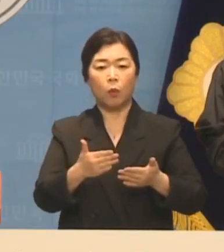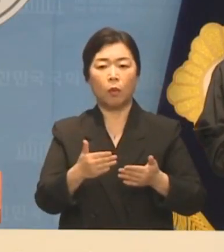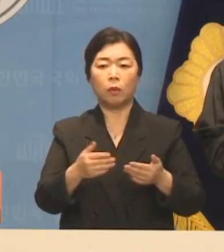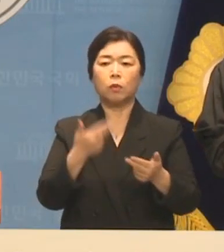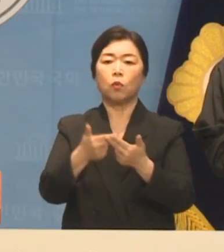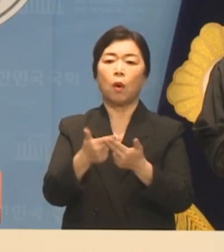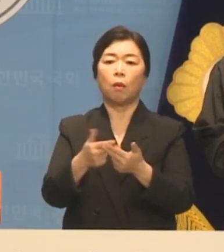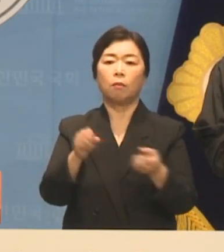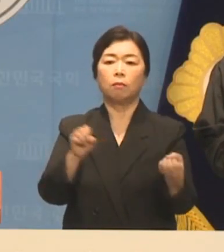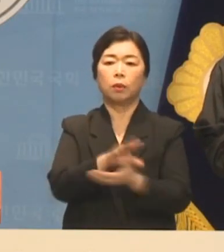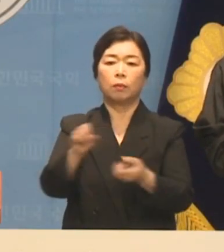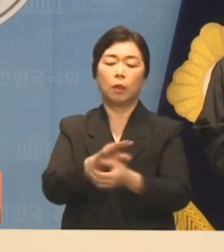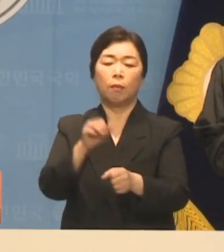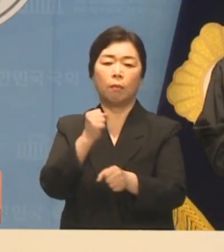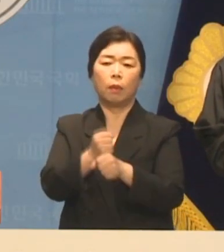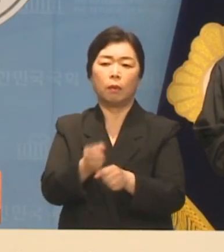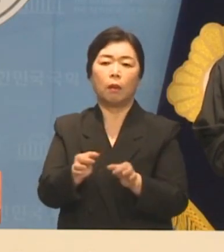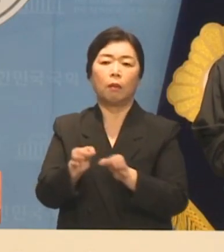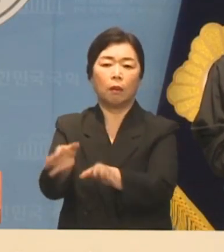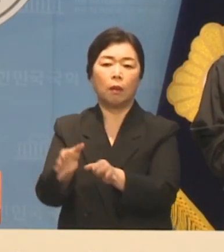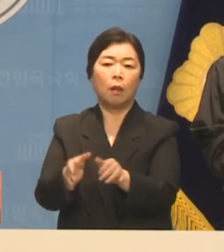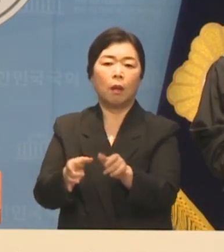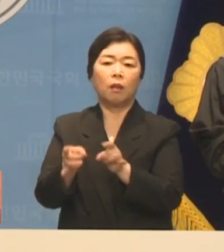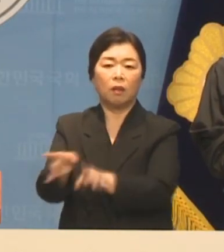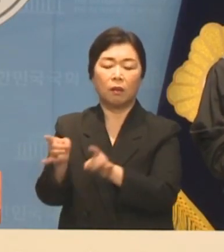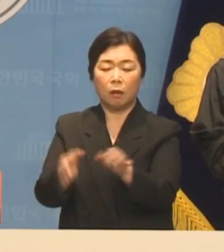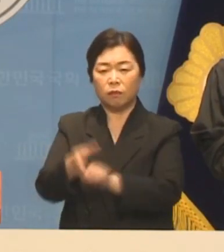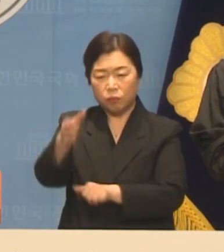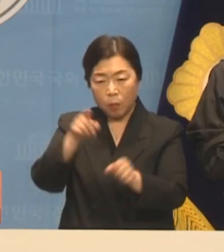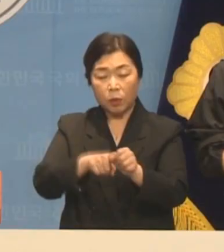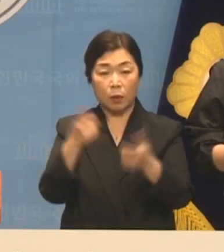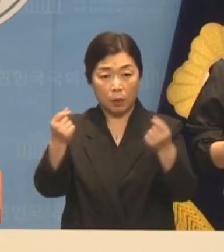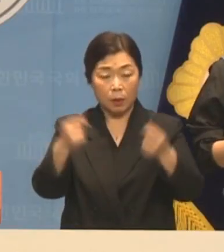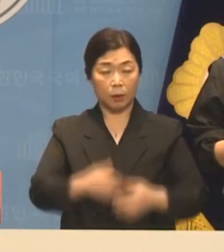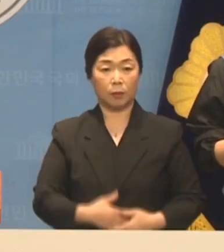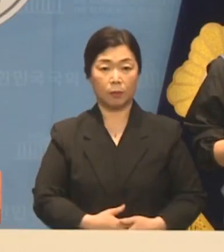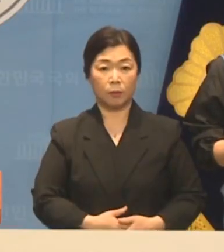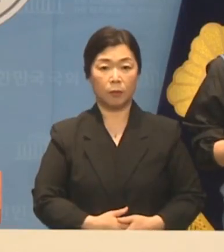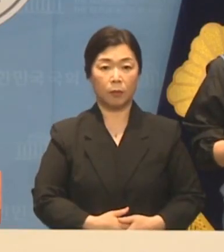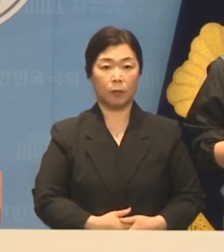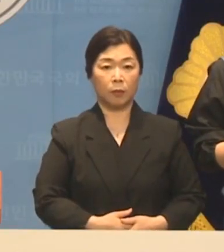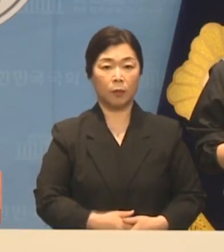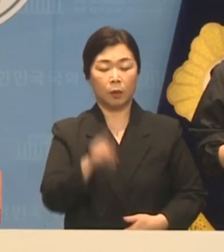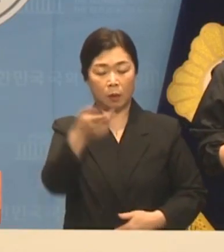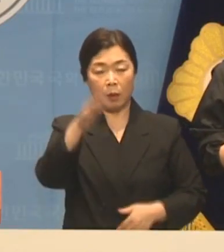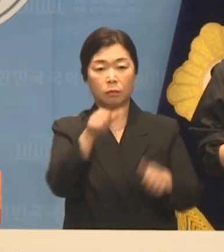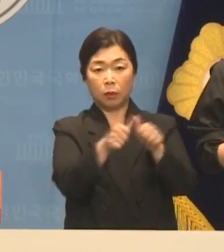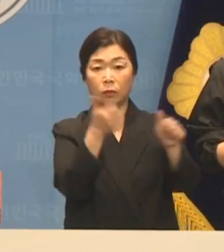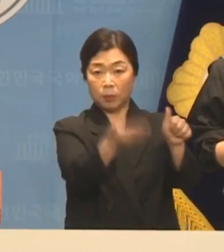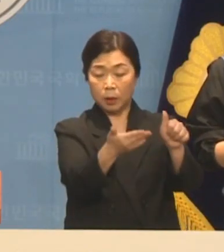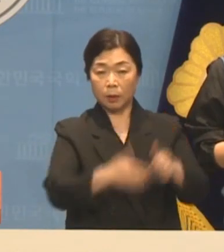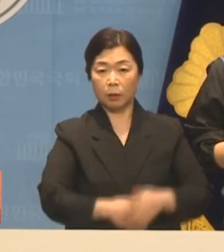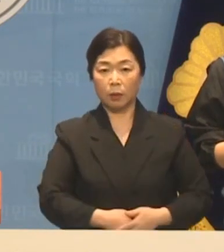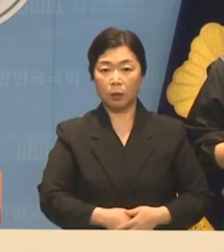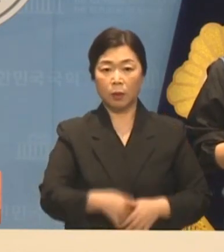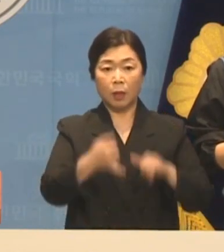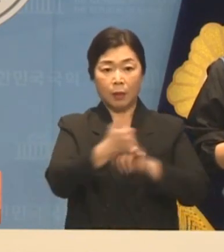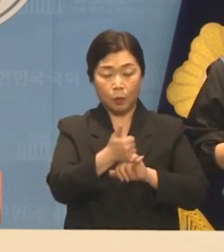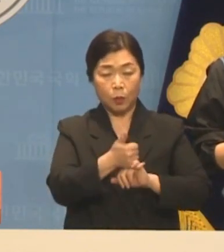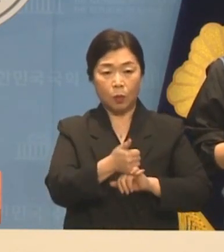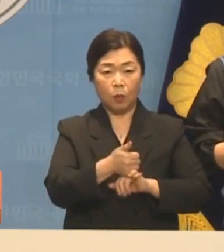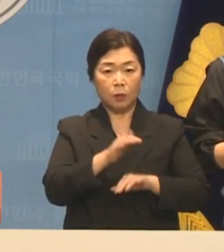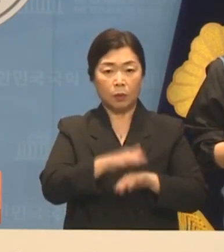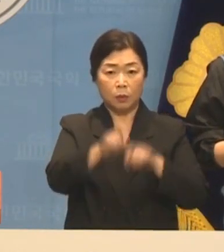뿐입니다. 쿠팡에 경고합니다. 쿠팡 청문회는 끝나지 않았습니다. 약속이 이행되지 않았고